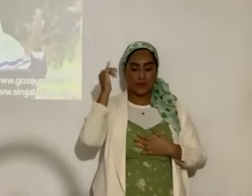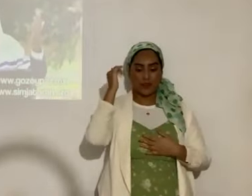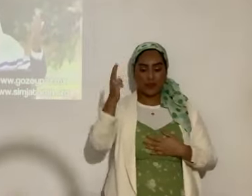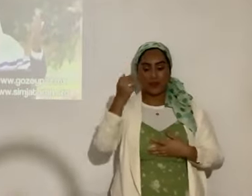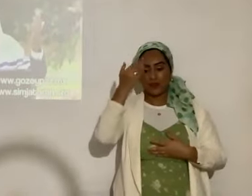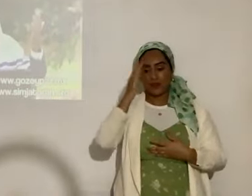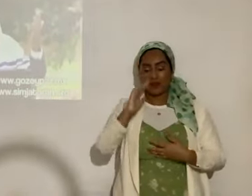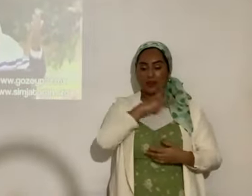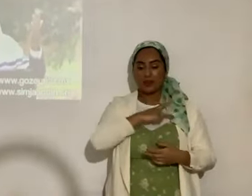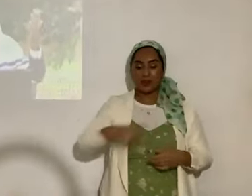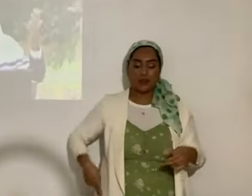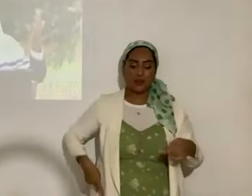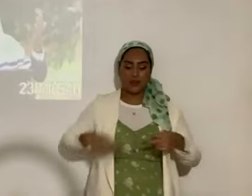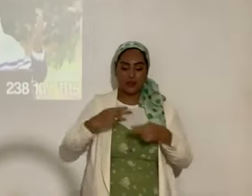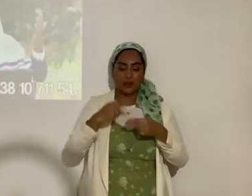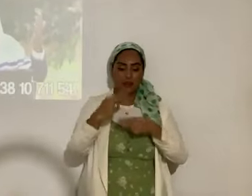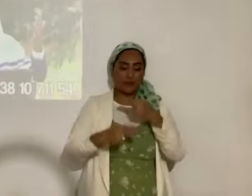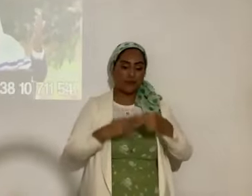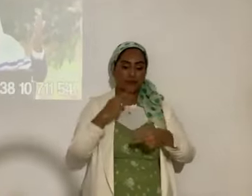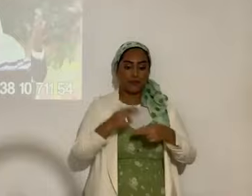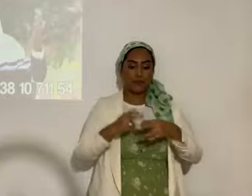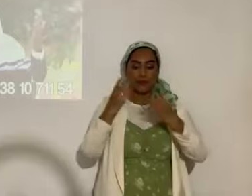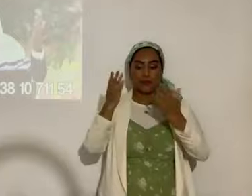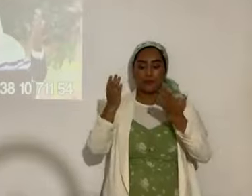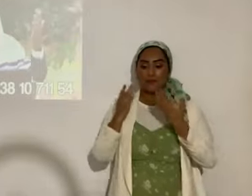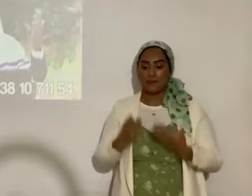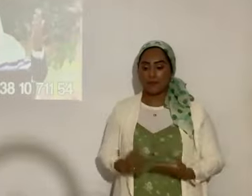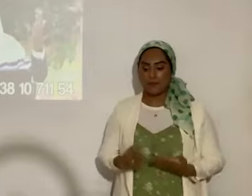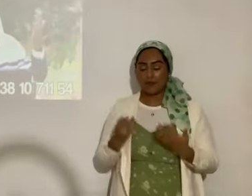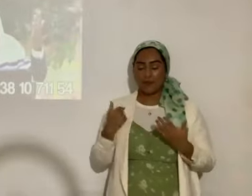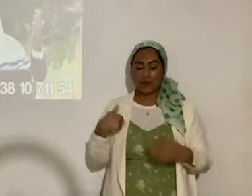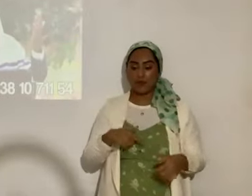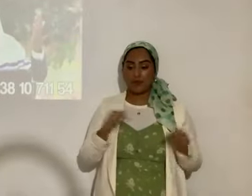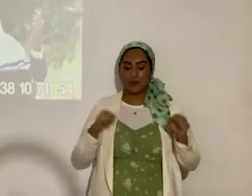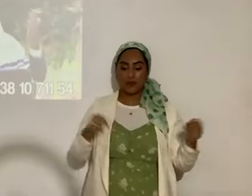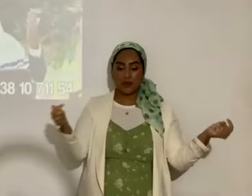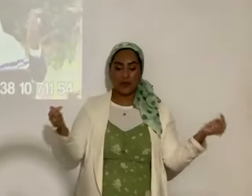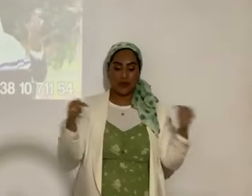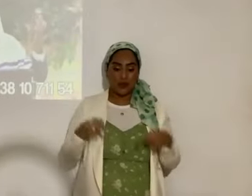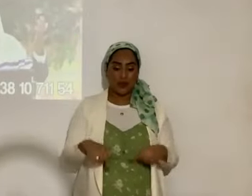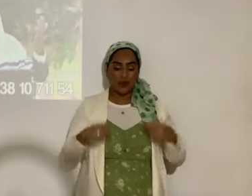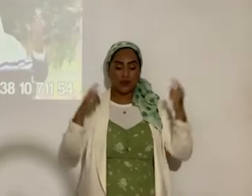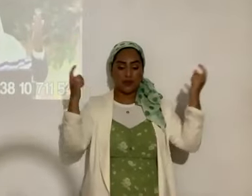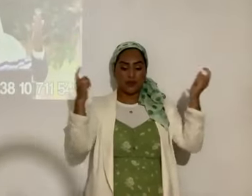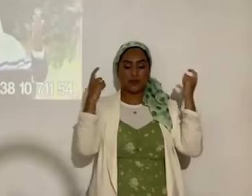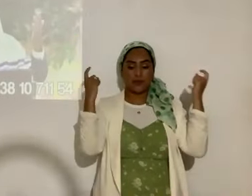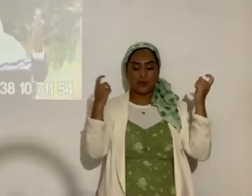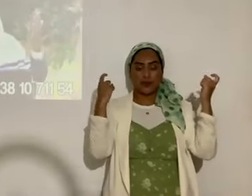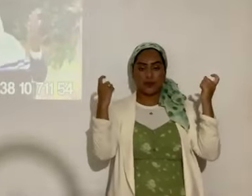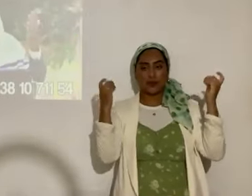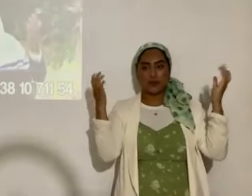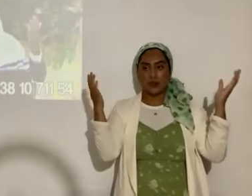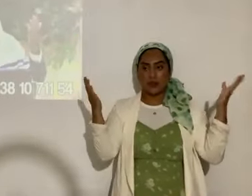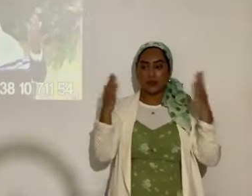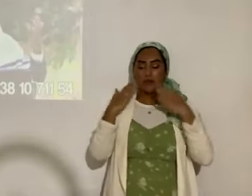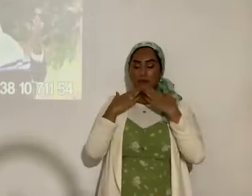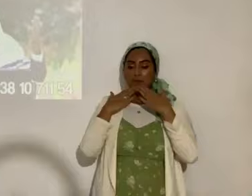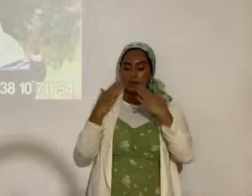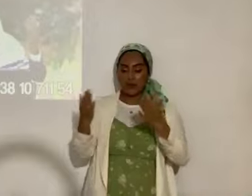rey del universo porque nos concedes estar Padre eterno en este momento en este lugar exaltándote padre Yahweh